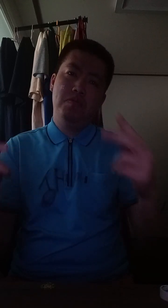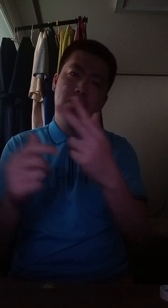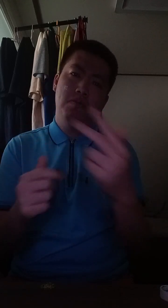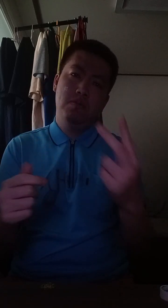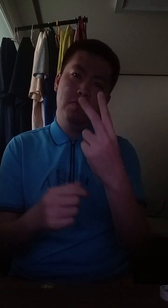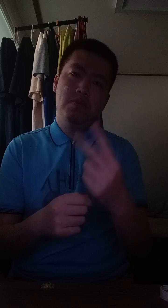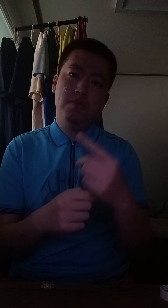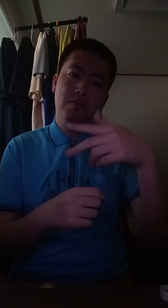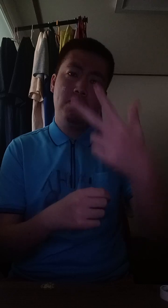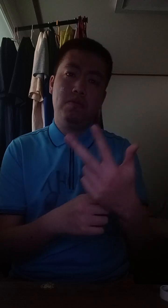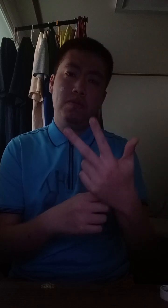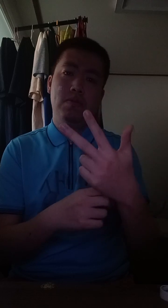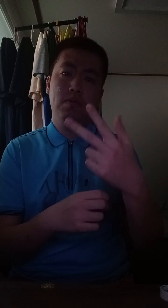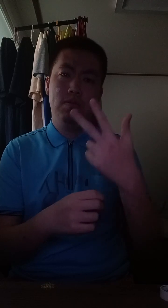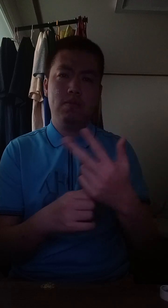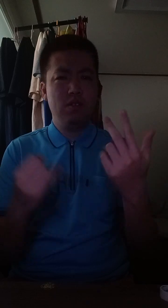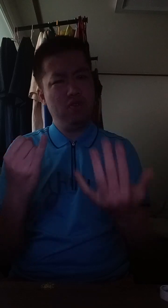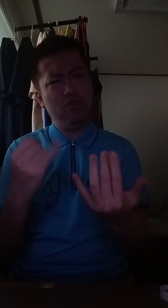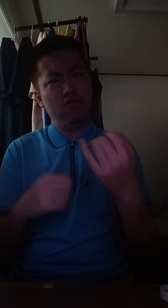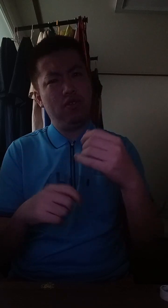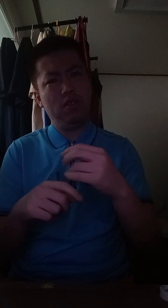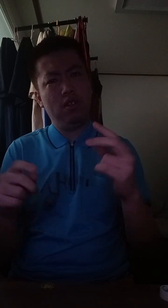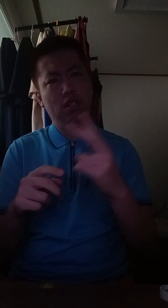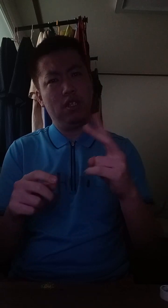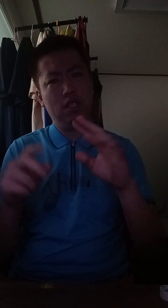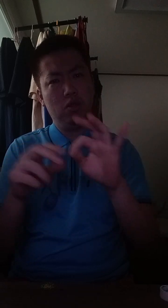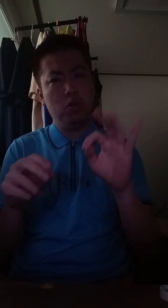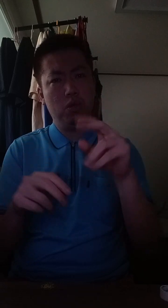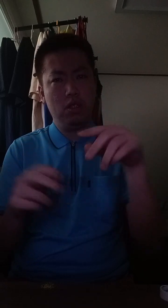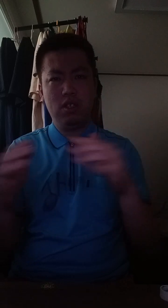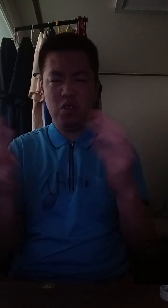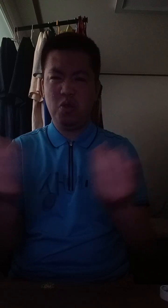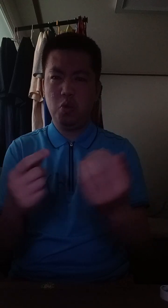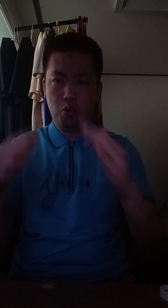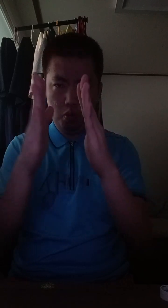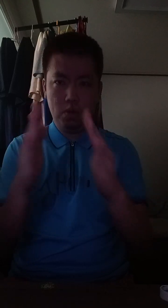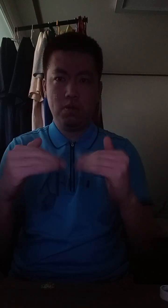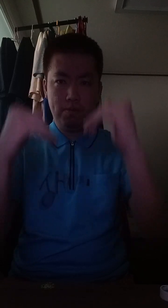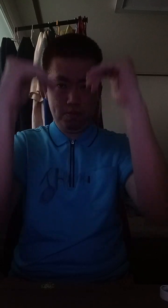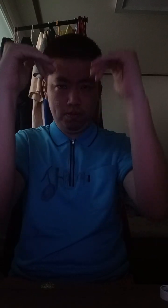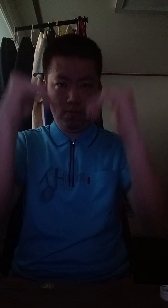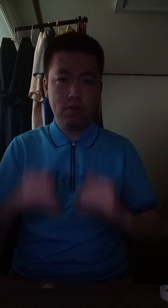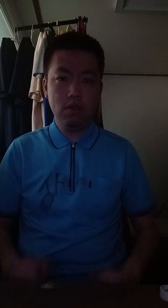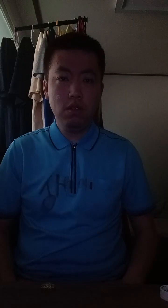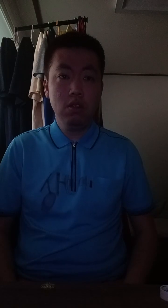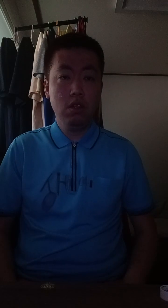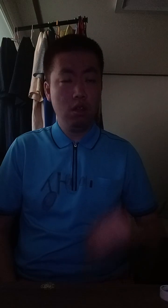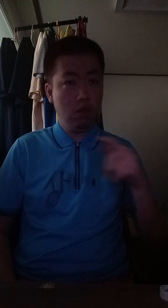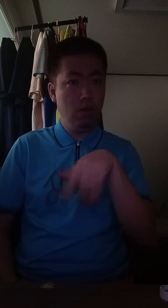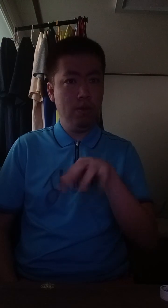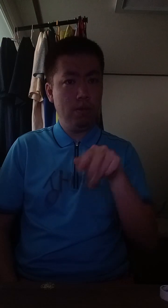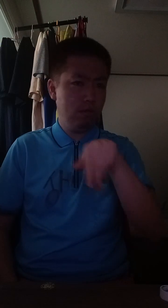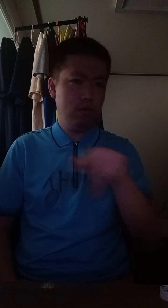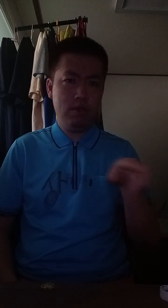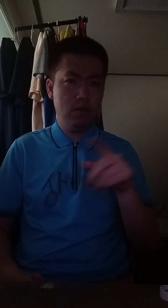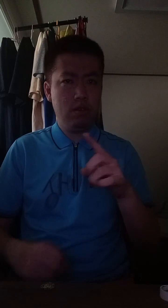32%, 30대 26%로 2030 비중의 절반을 넘었습니다. 경고문구는 지하철